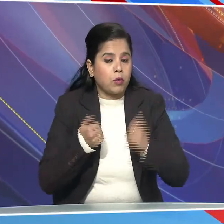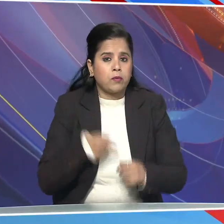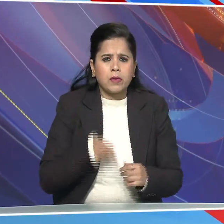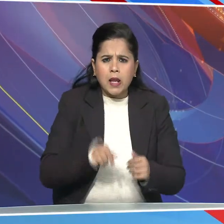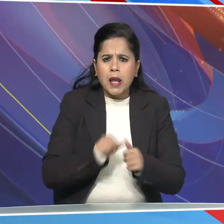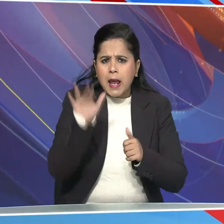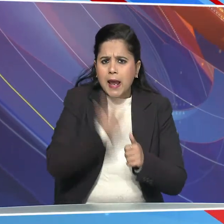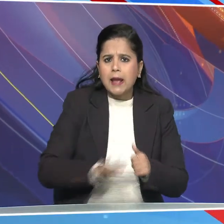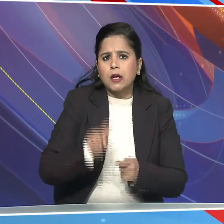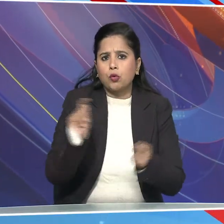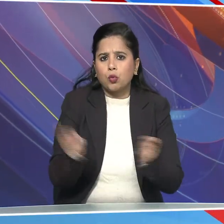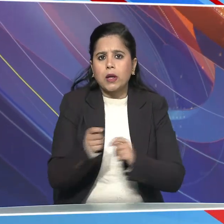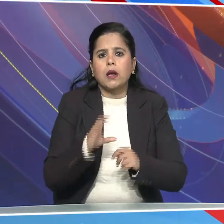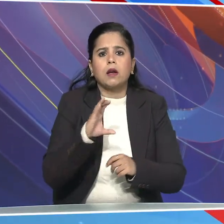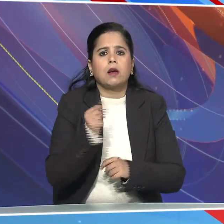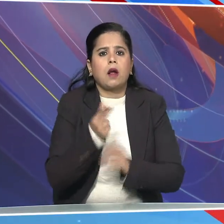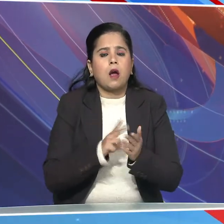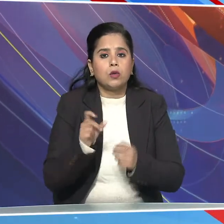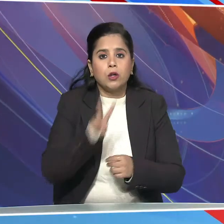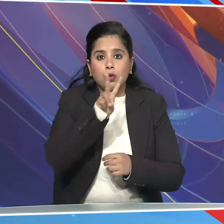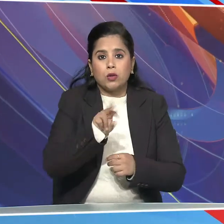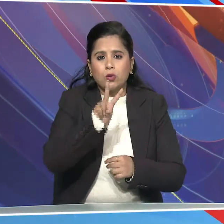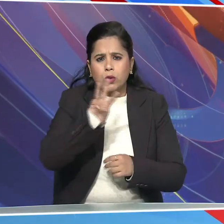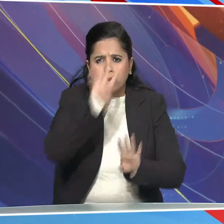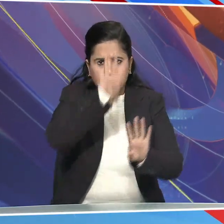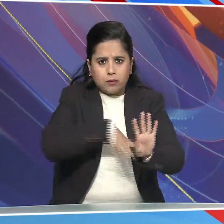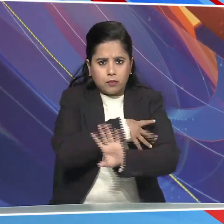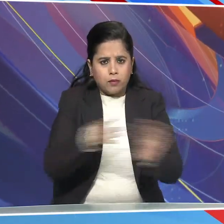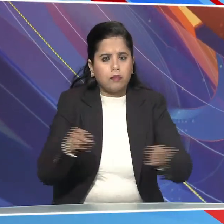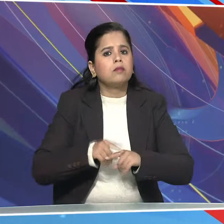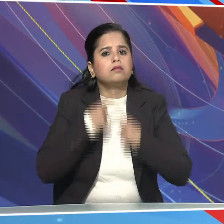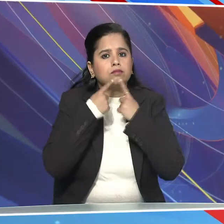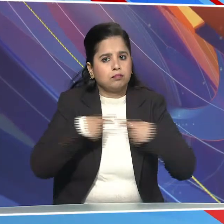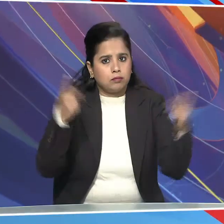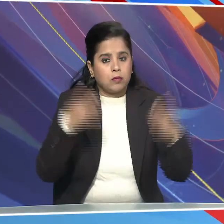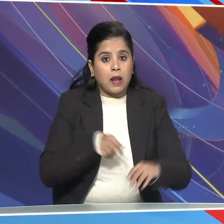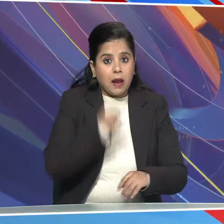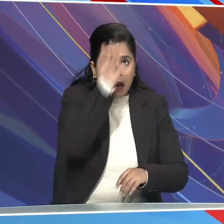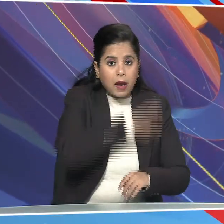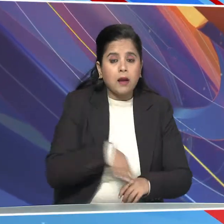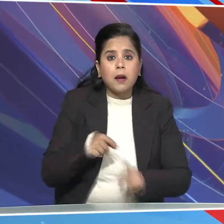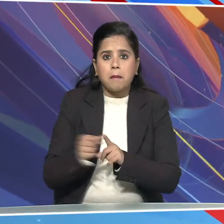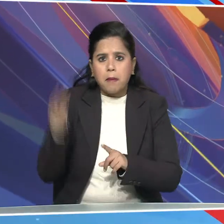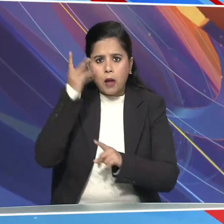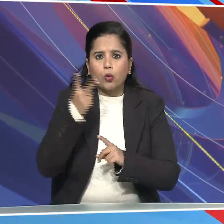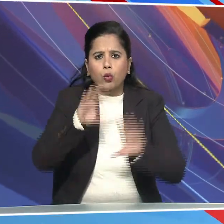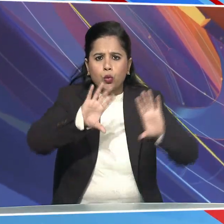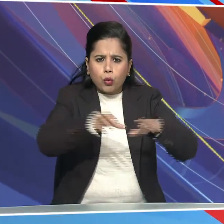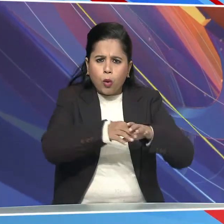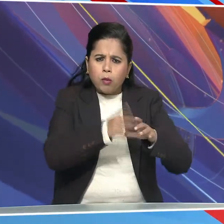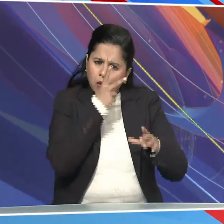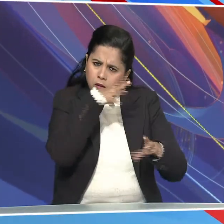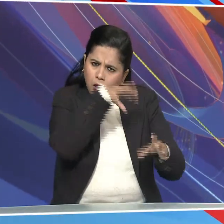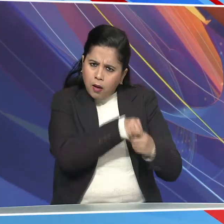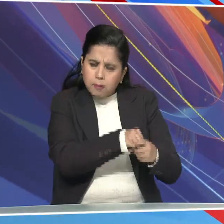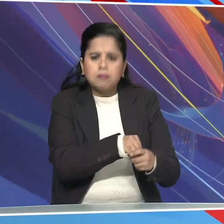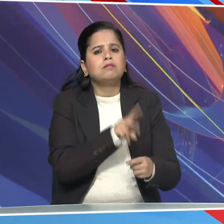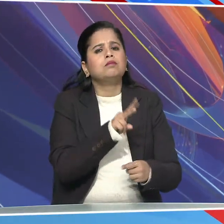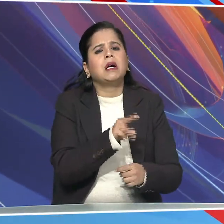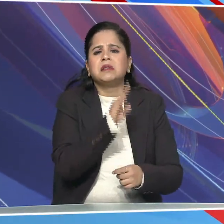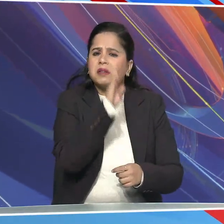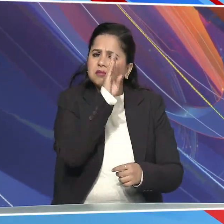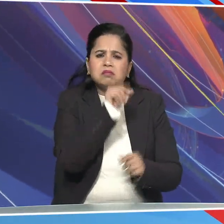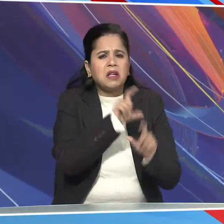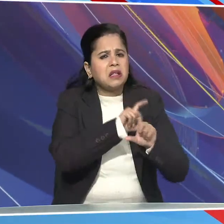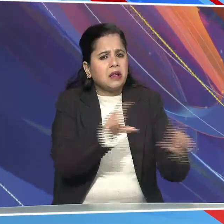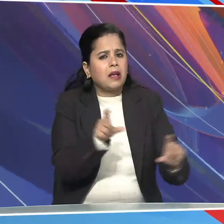काउंसिल ने 2023 के लिए कैलेंडर जारी किया है जिसमें भारत और पाकिस्तान को एक ग्रुप में रखा है इसका सीधा सा मतलब है